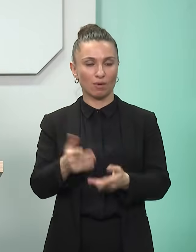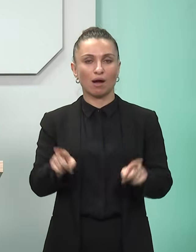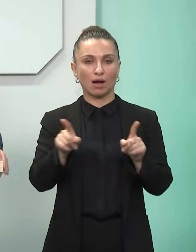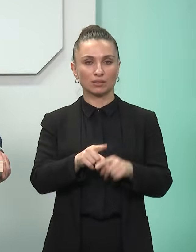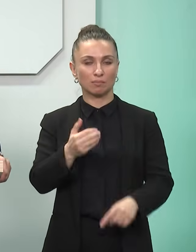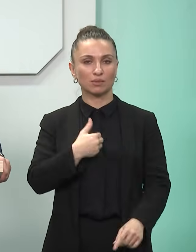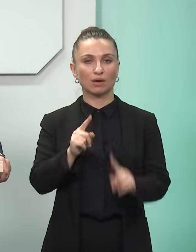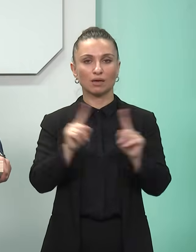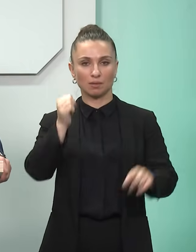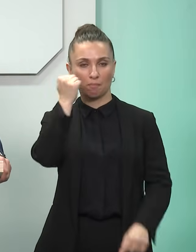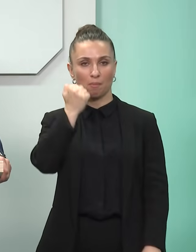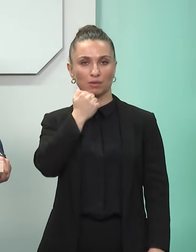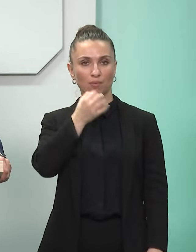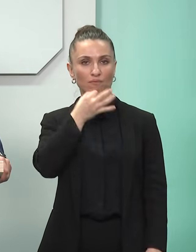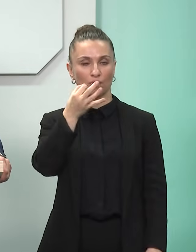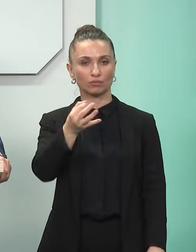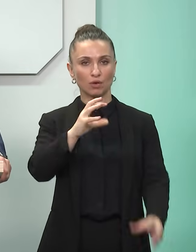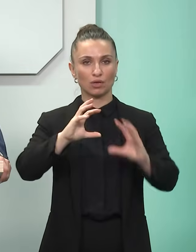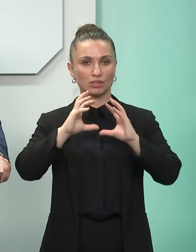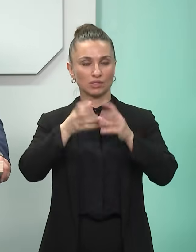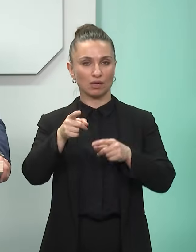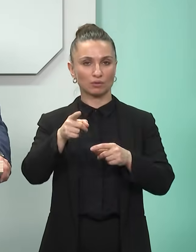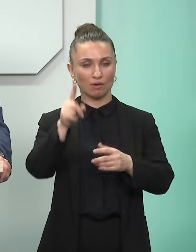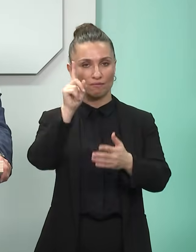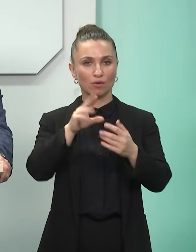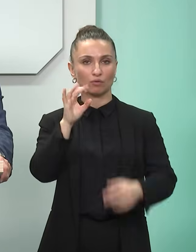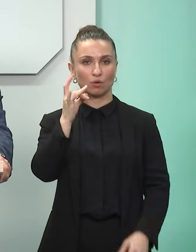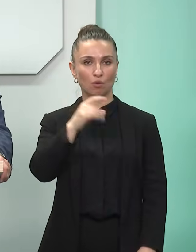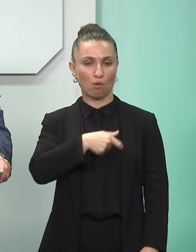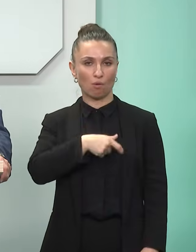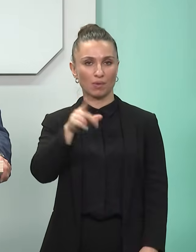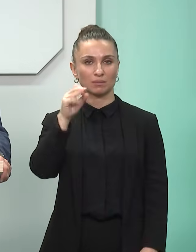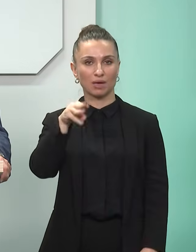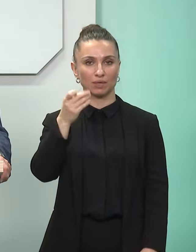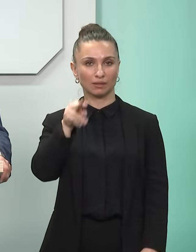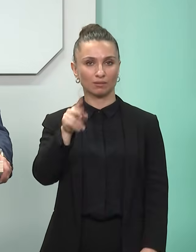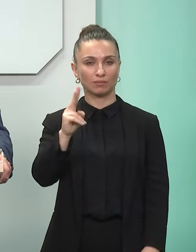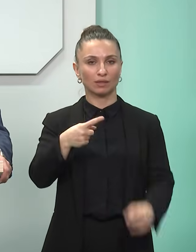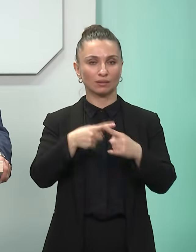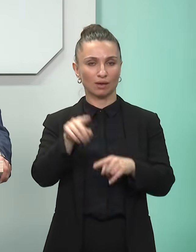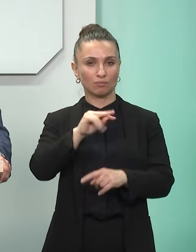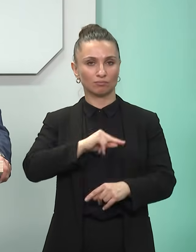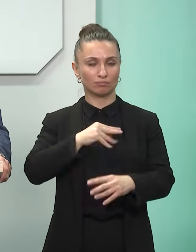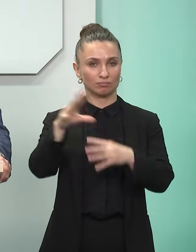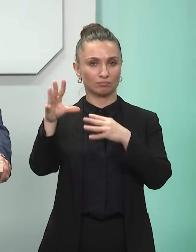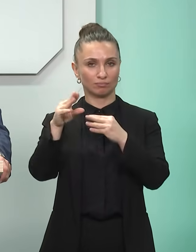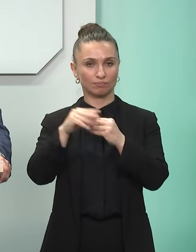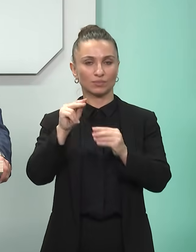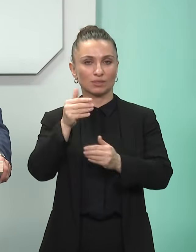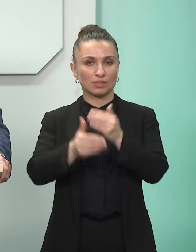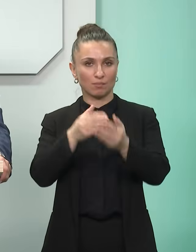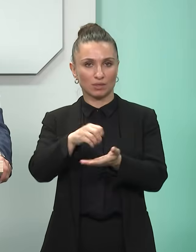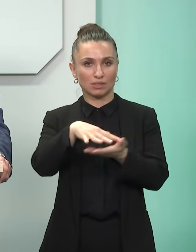ასევე მინდა განსაკუთრებული მადლობა გადაუხადო საერთაშორისო ვენდორ კომპანია Smartmatics, რომელთან თანამშრომლობითაც